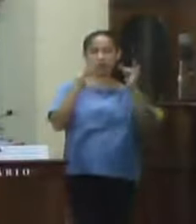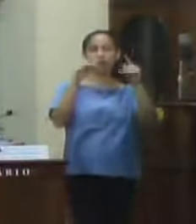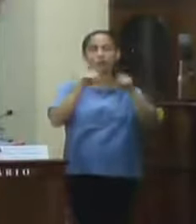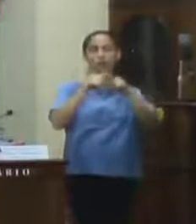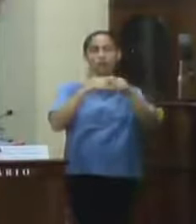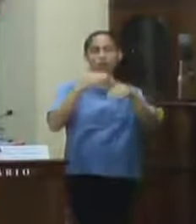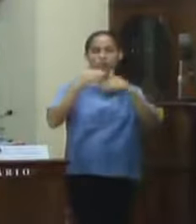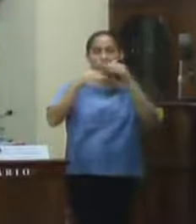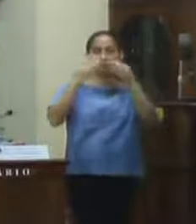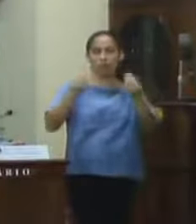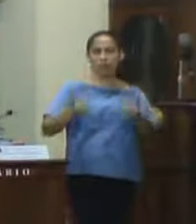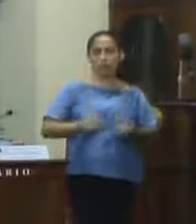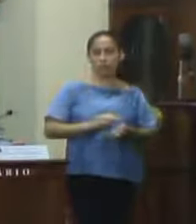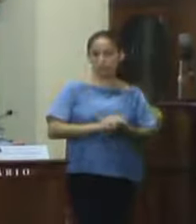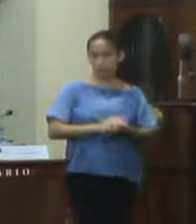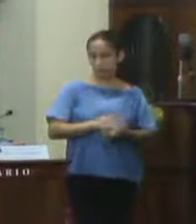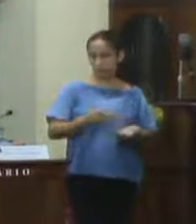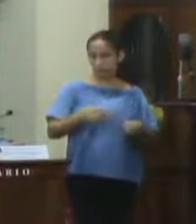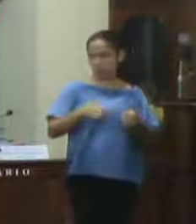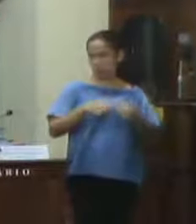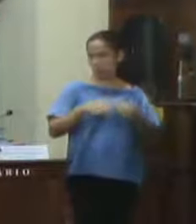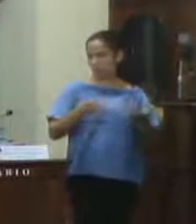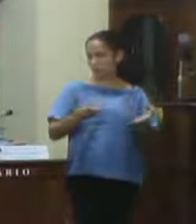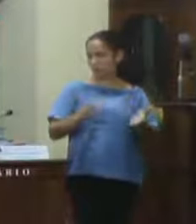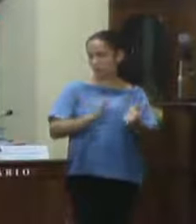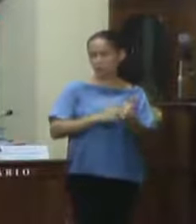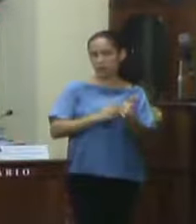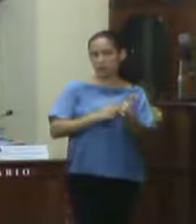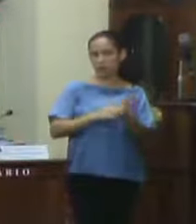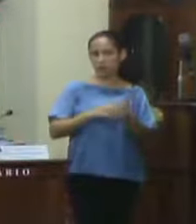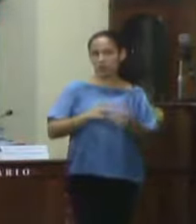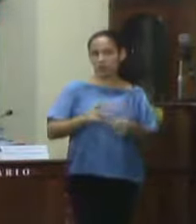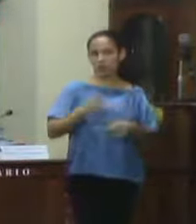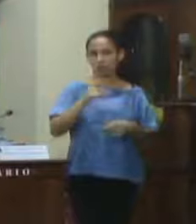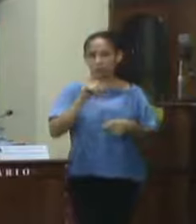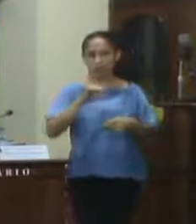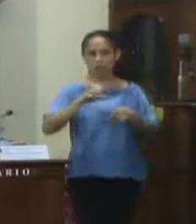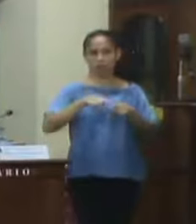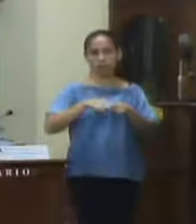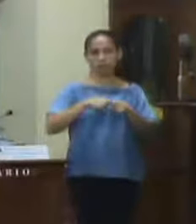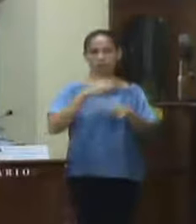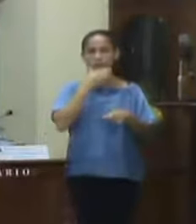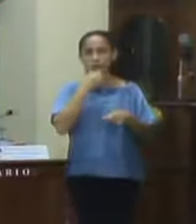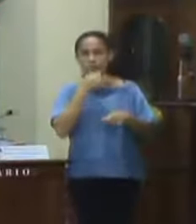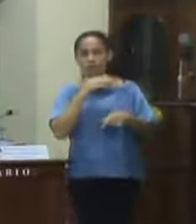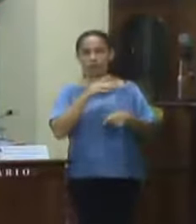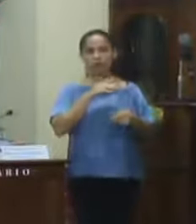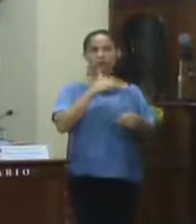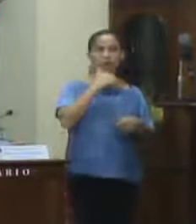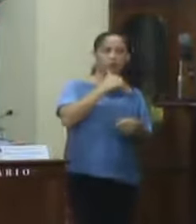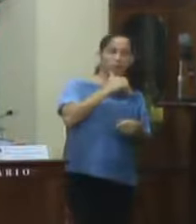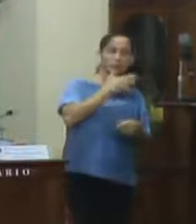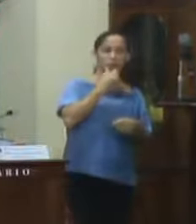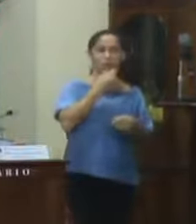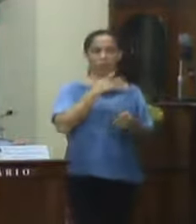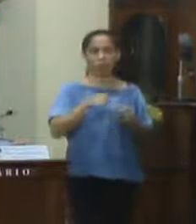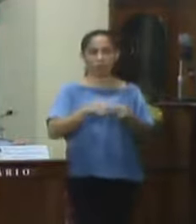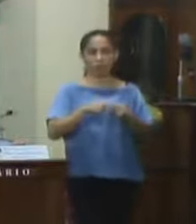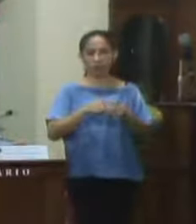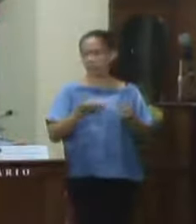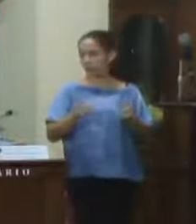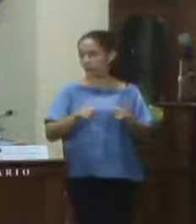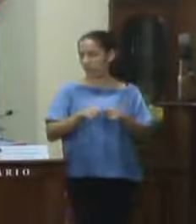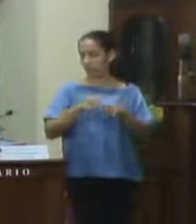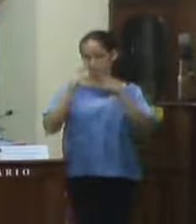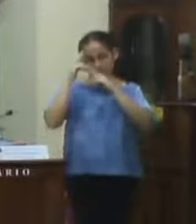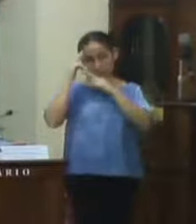vivendo. Estendo a presente moção aos pais do Alexander, senhor Altamira e senhora Grislane, que com apreço e estímulo também